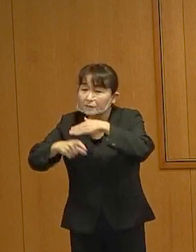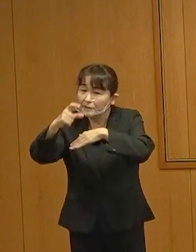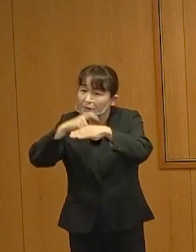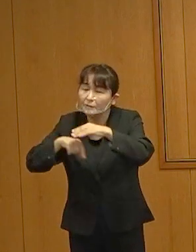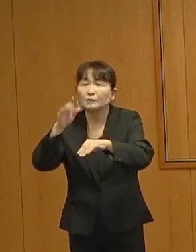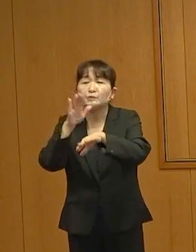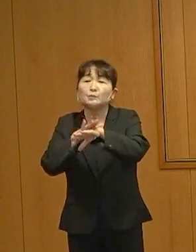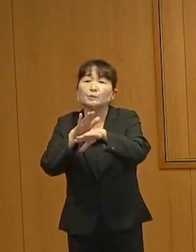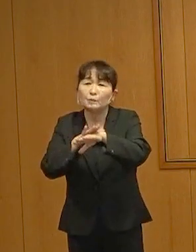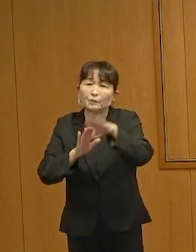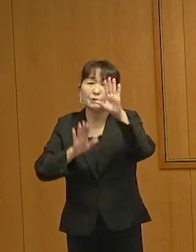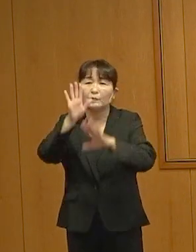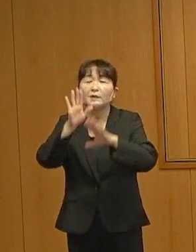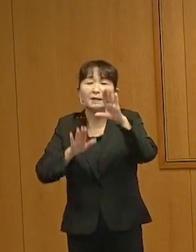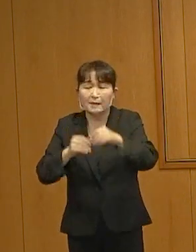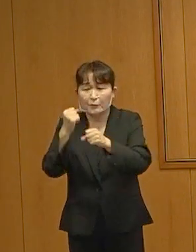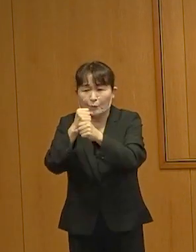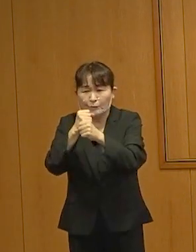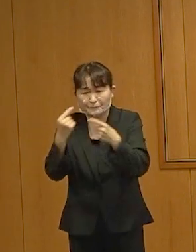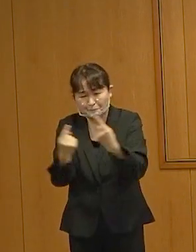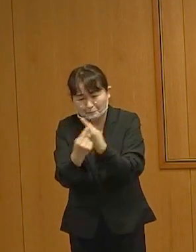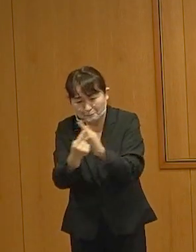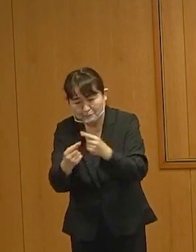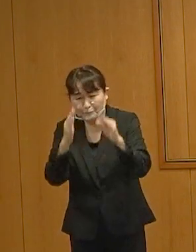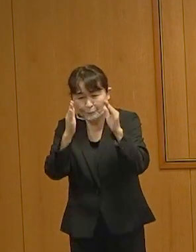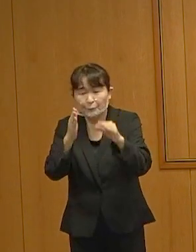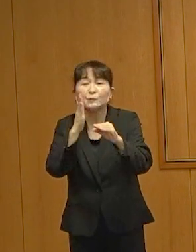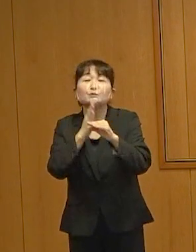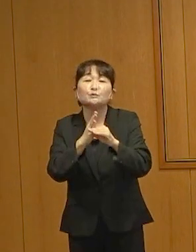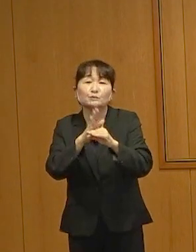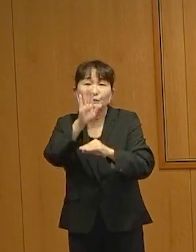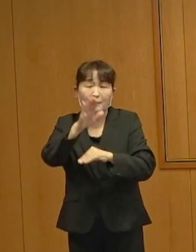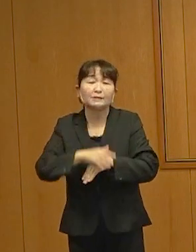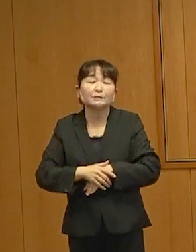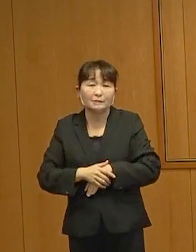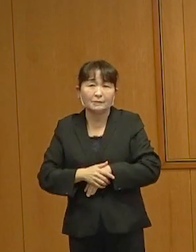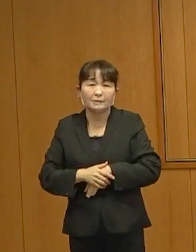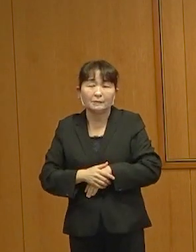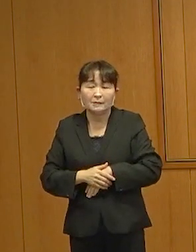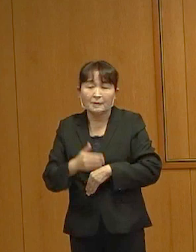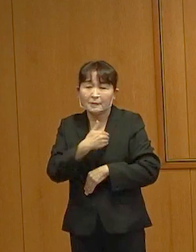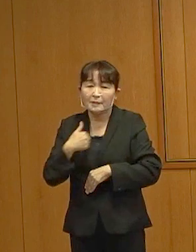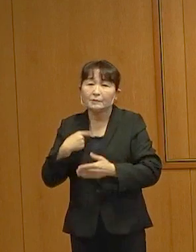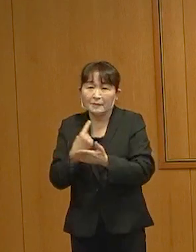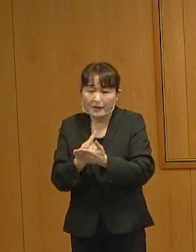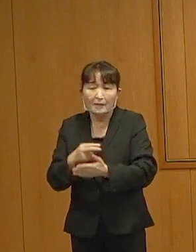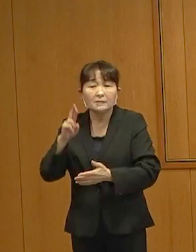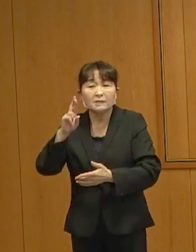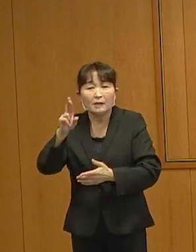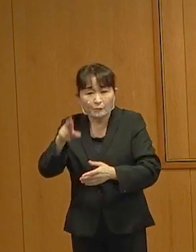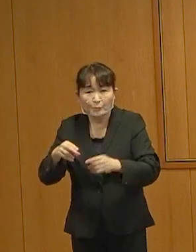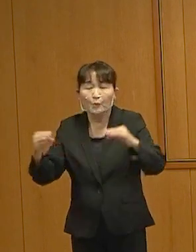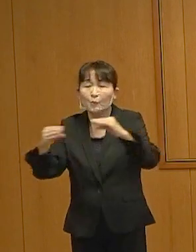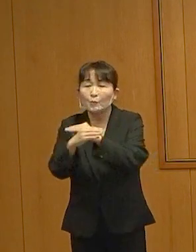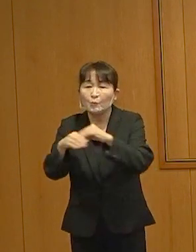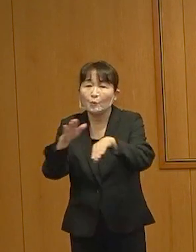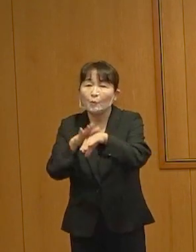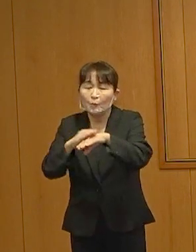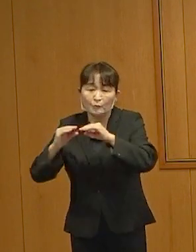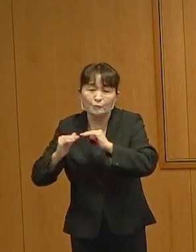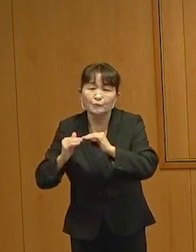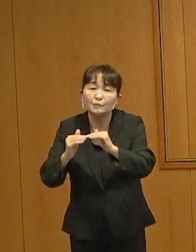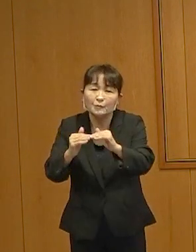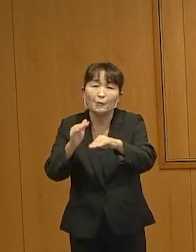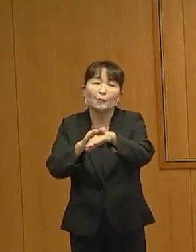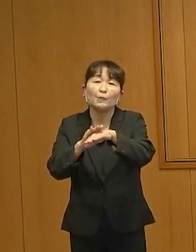ただこういう天気の状況でですね、極力進めていこうというふうに国土交通省も進められてお